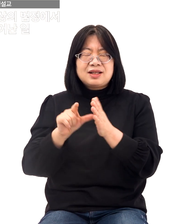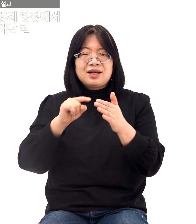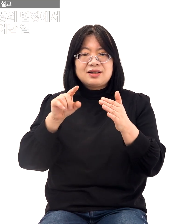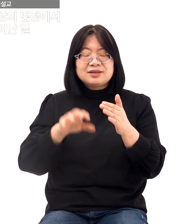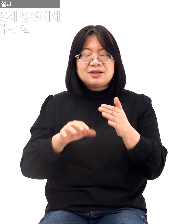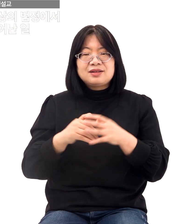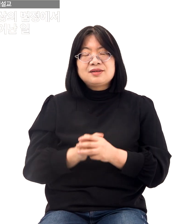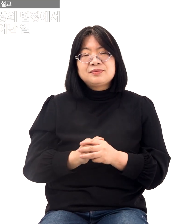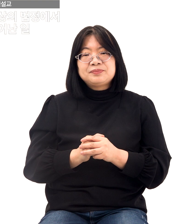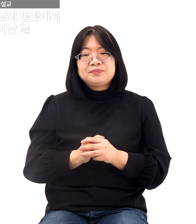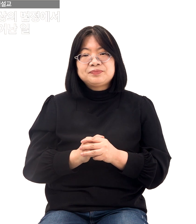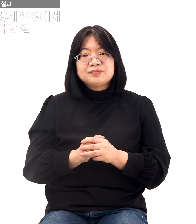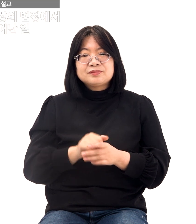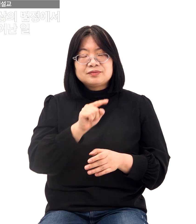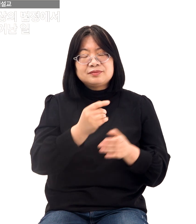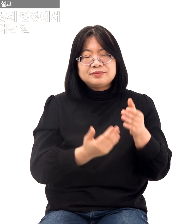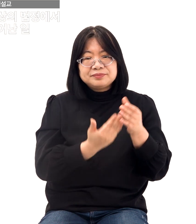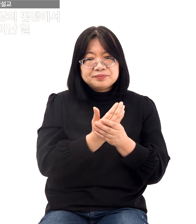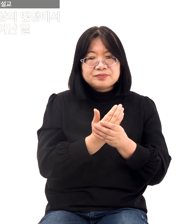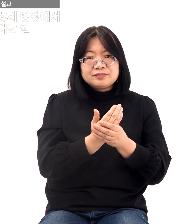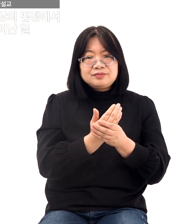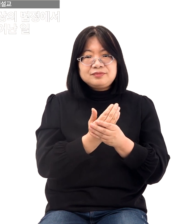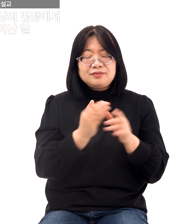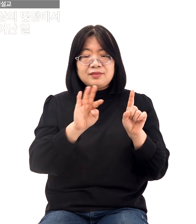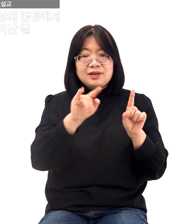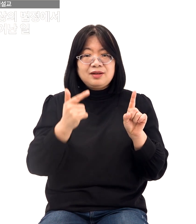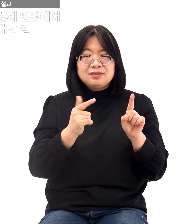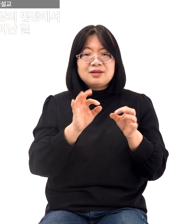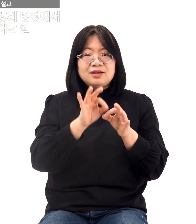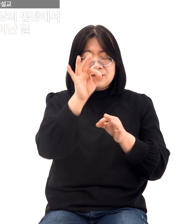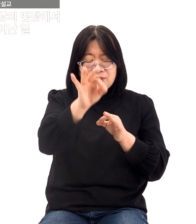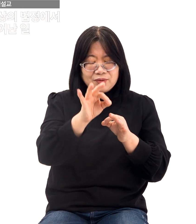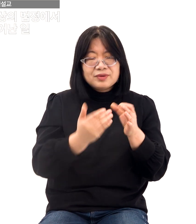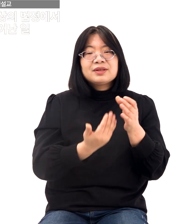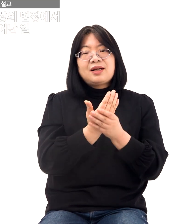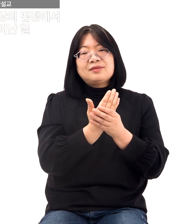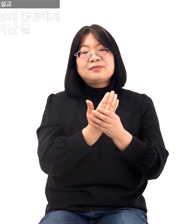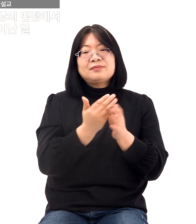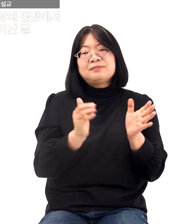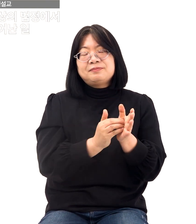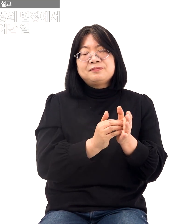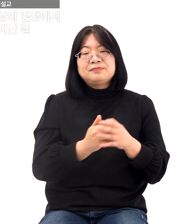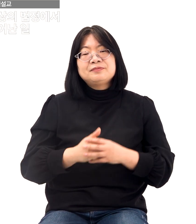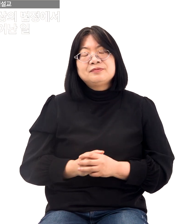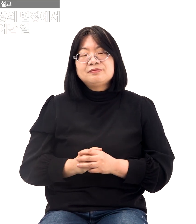속에서는 그 사건은 단번에 영원한 사건이에요.